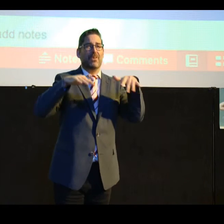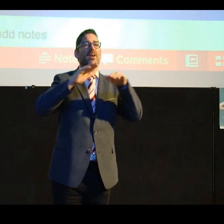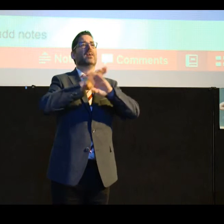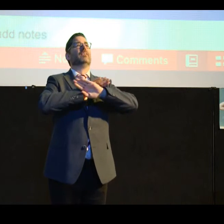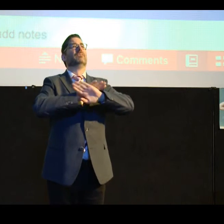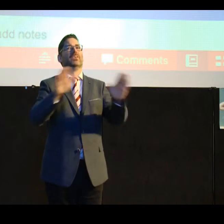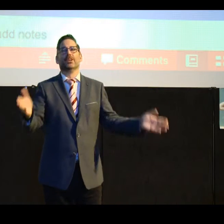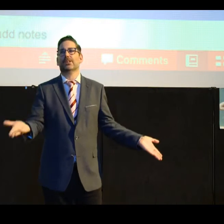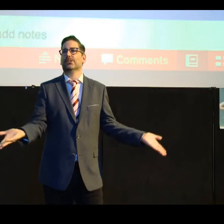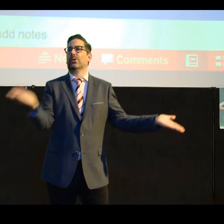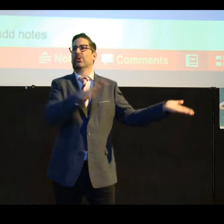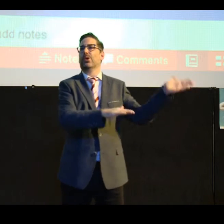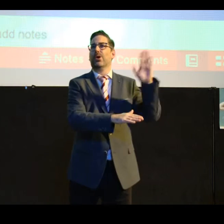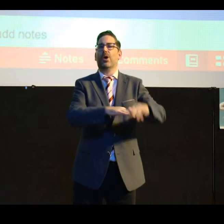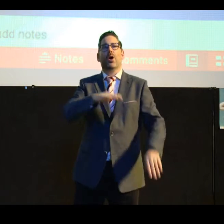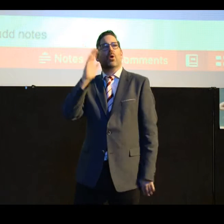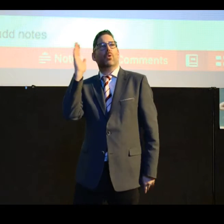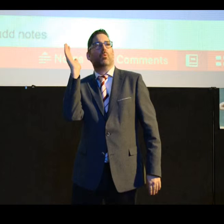Y bueno, ahora vamos a ver también un vídeo